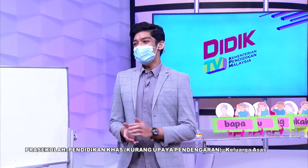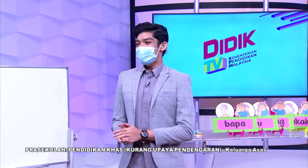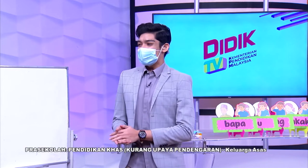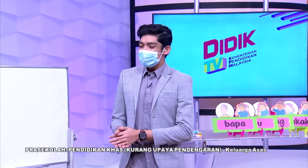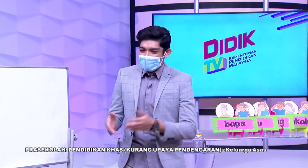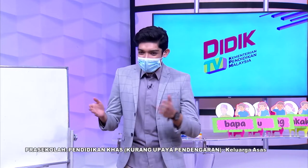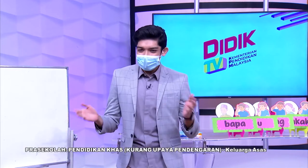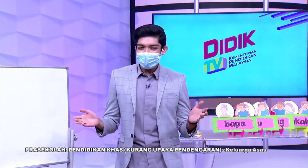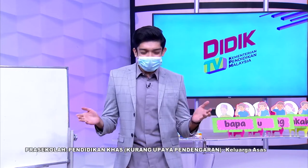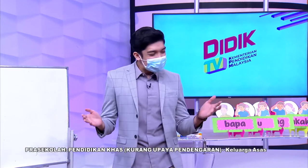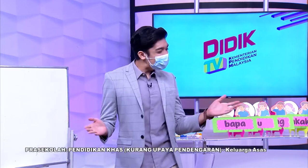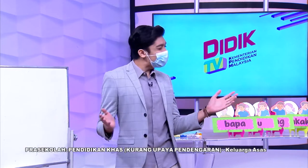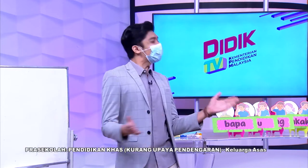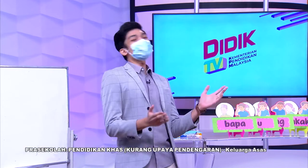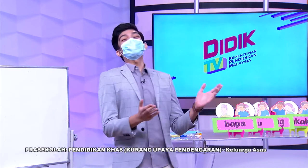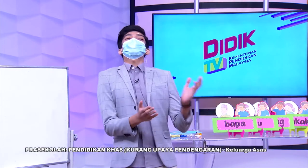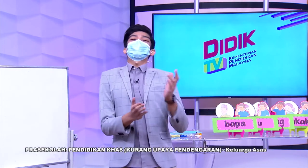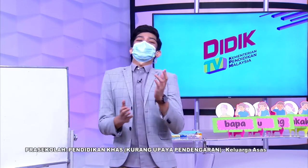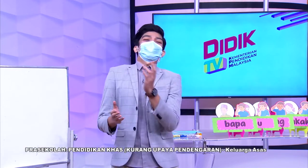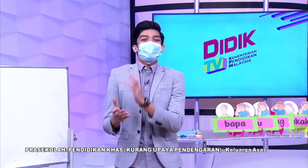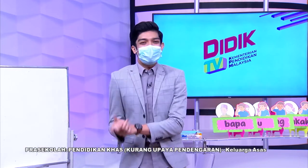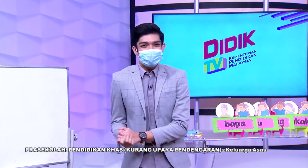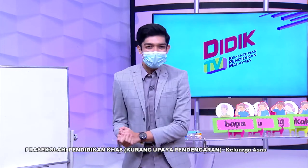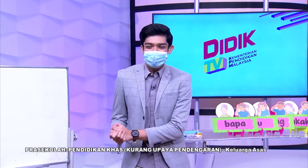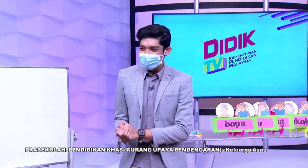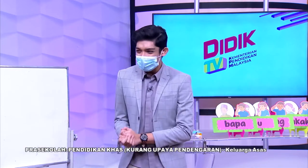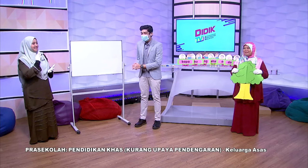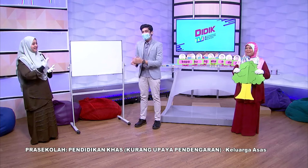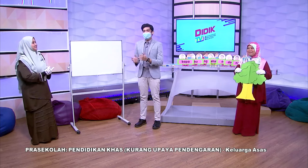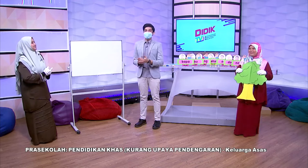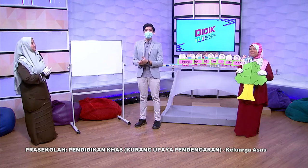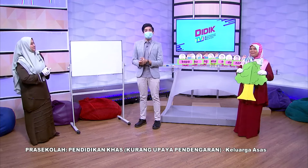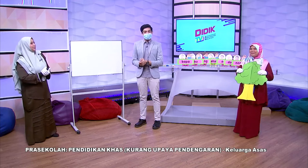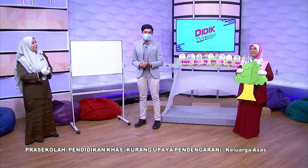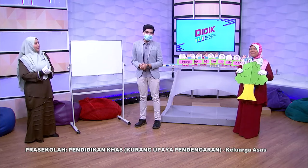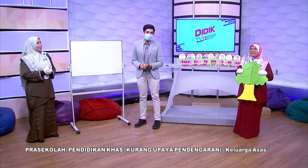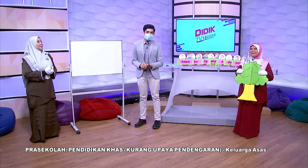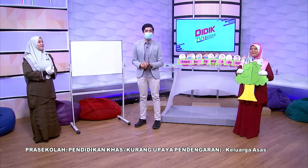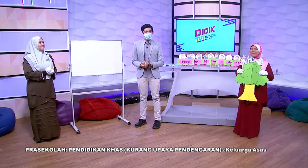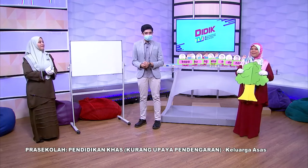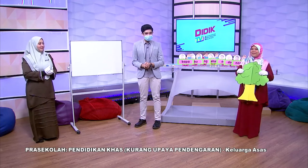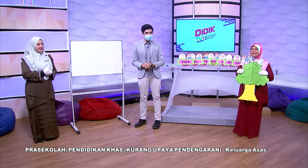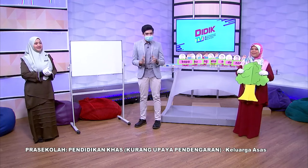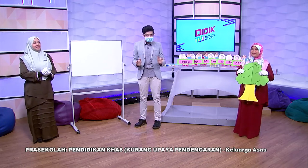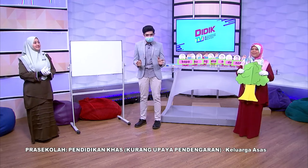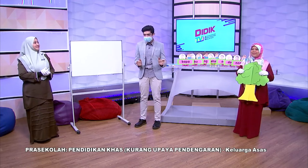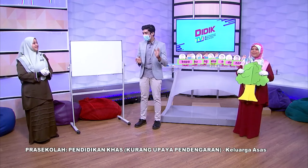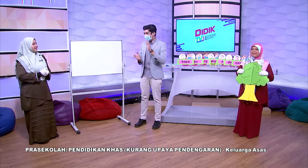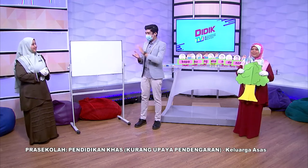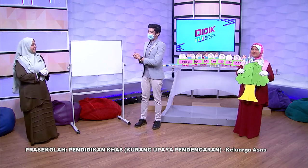dengan sagu City yang jelita Jelita hari ini haji tanggal belajar mengenai pendidikan khas untuk prasekolah Baiklah sibuk